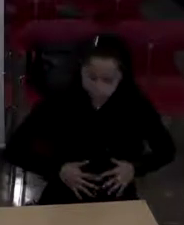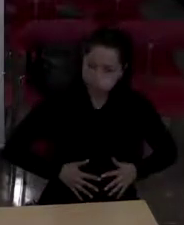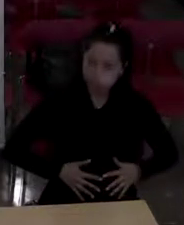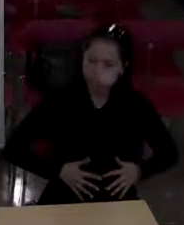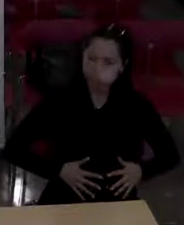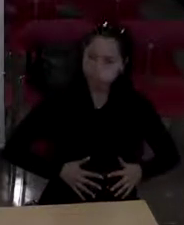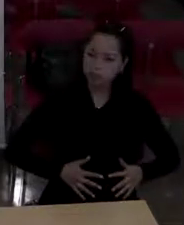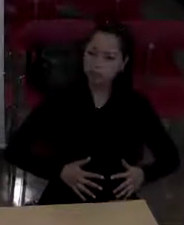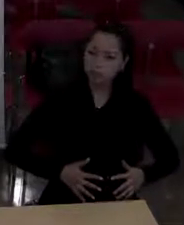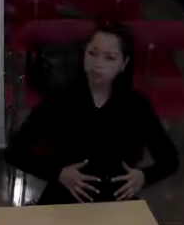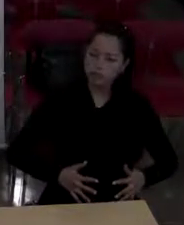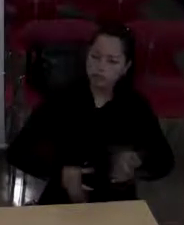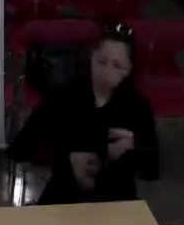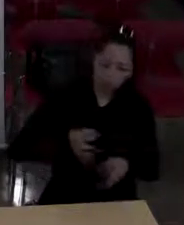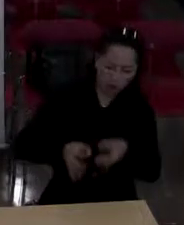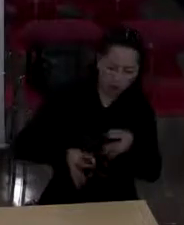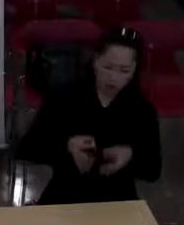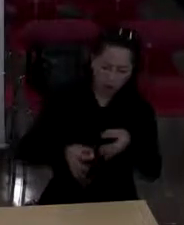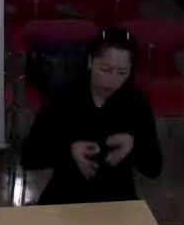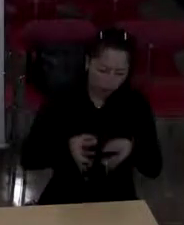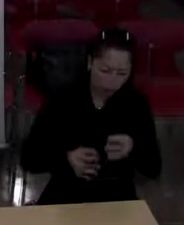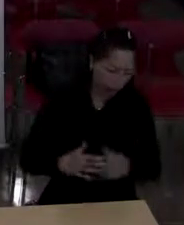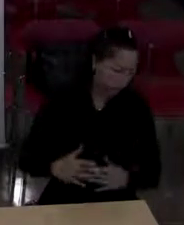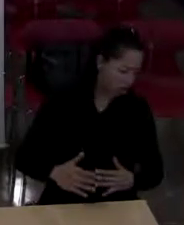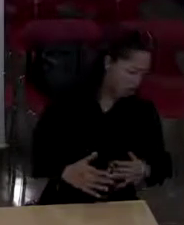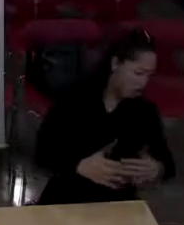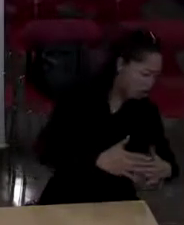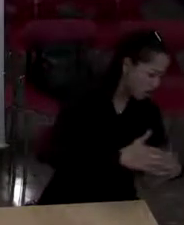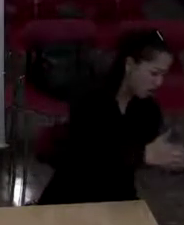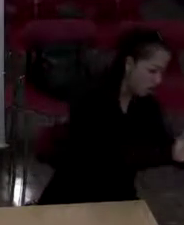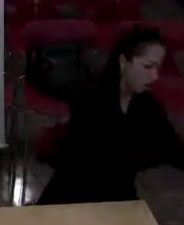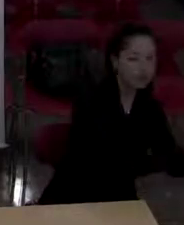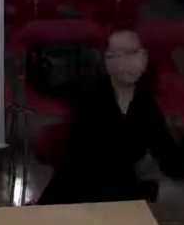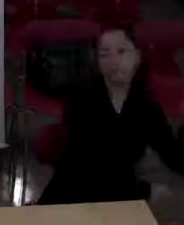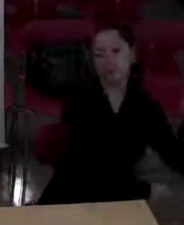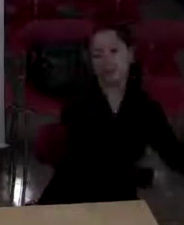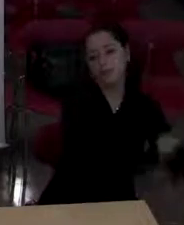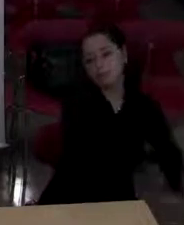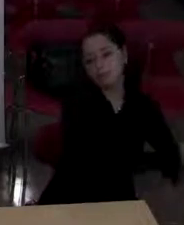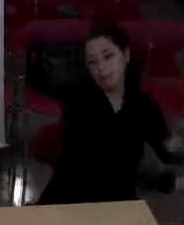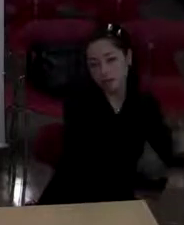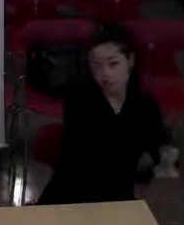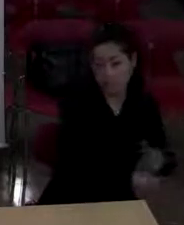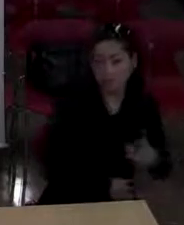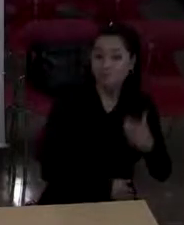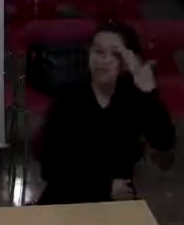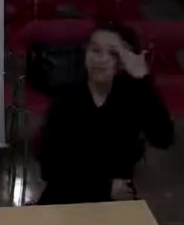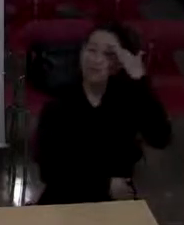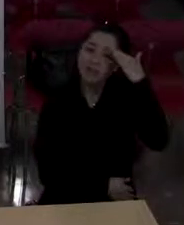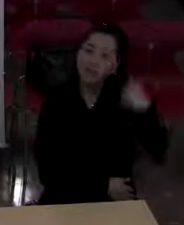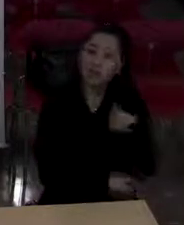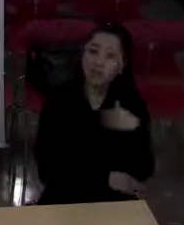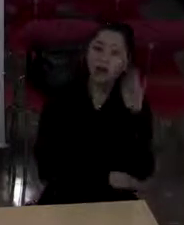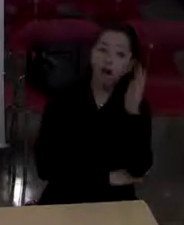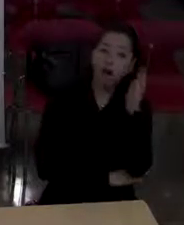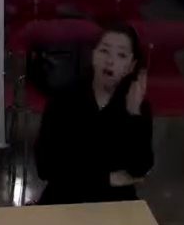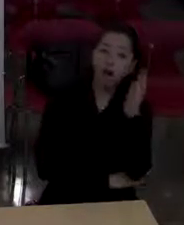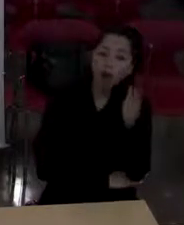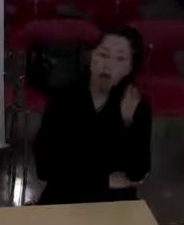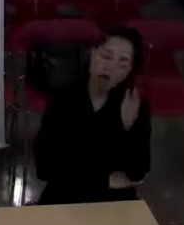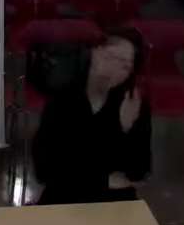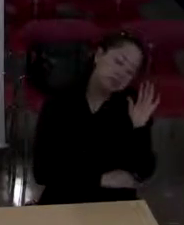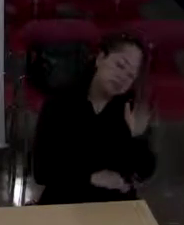vamos a dividir 3 momentos, aunque pues cuando yo hago esa presentación retomo la literatura también del Ministerio de Educación,